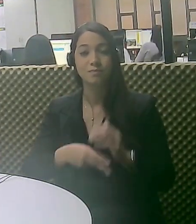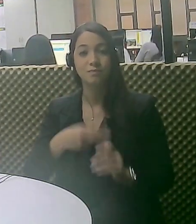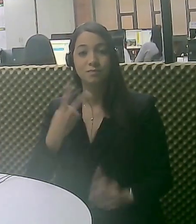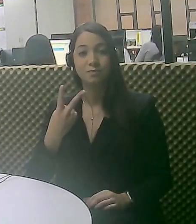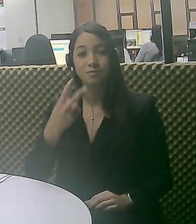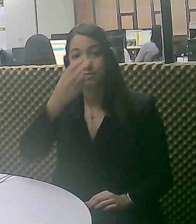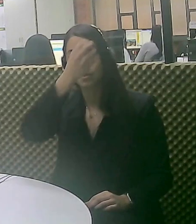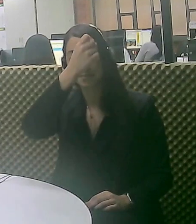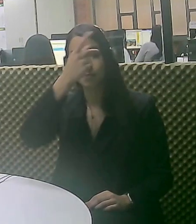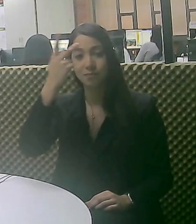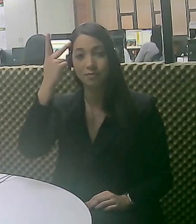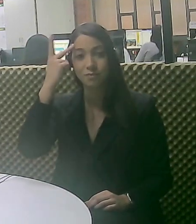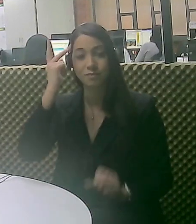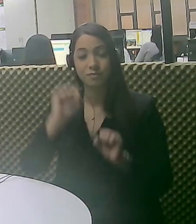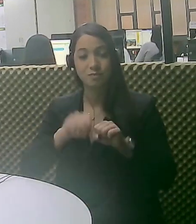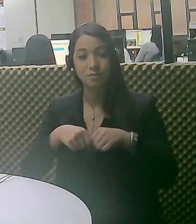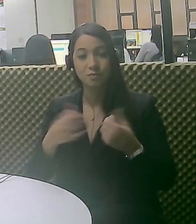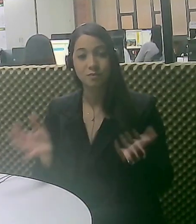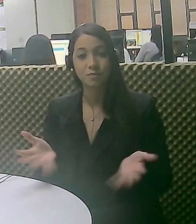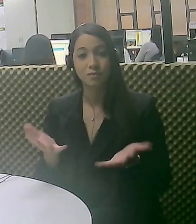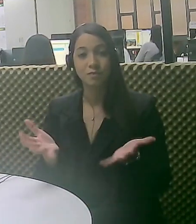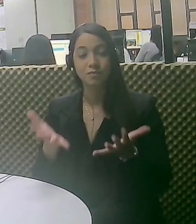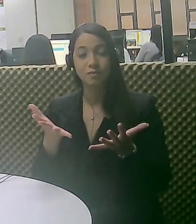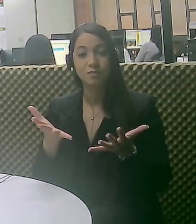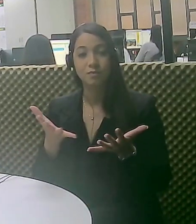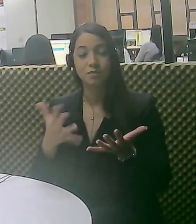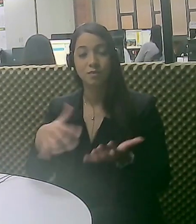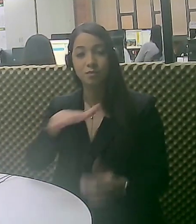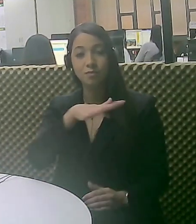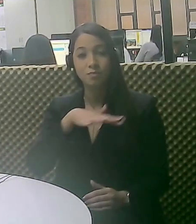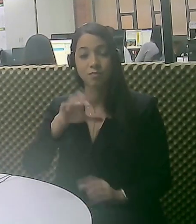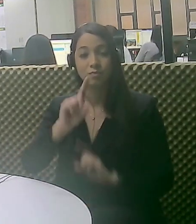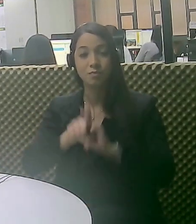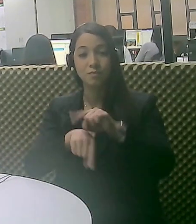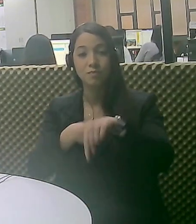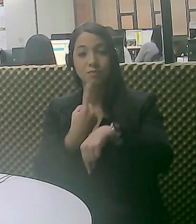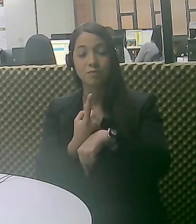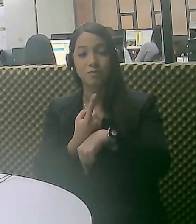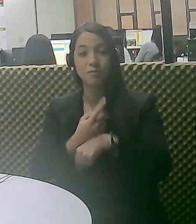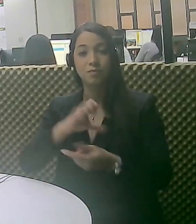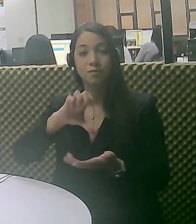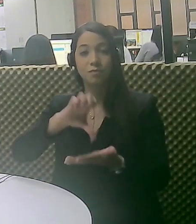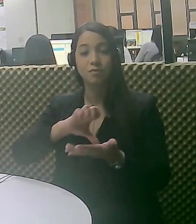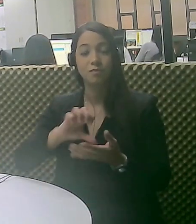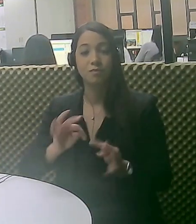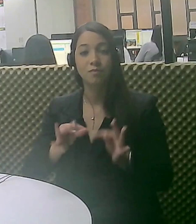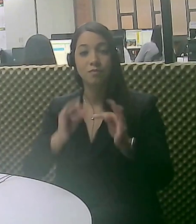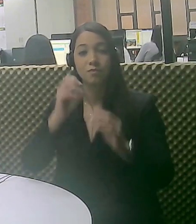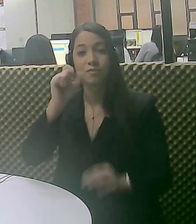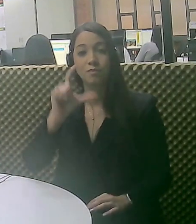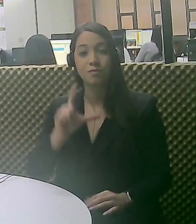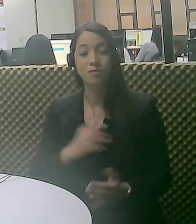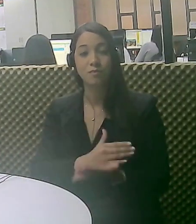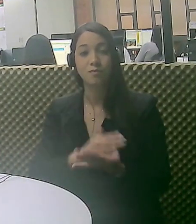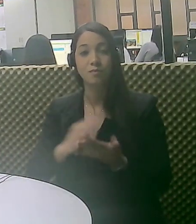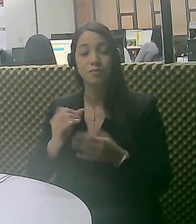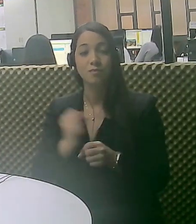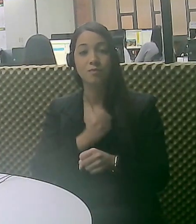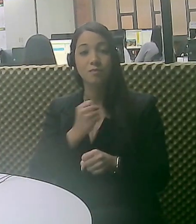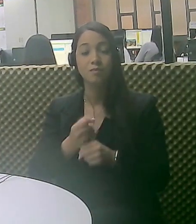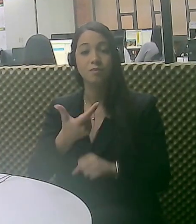pela Prefeitura para fortalecer ainda mais o ecossistema de inovação local, o Polo Tecnológico Sul começará a receber obras